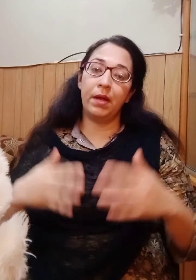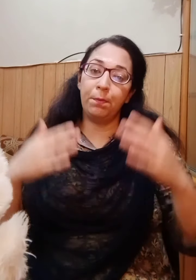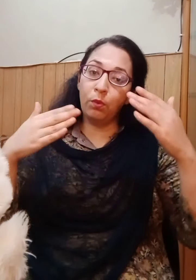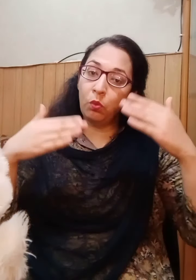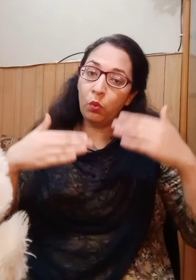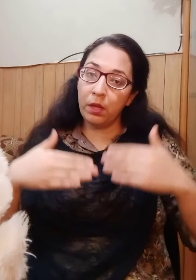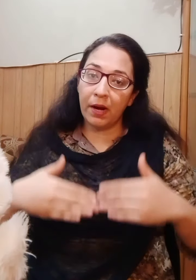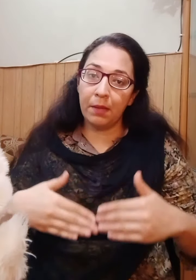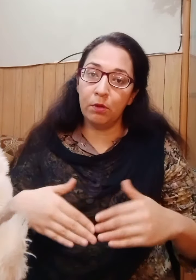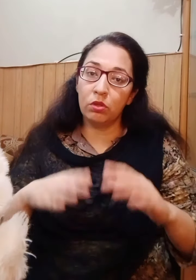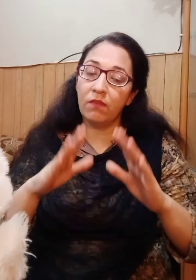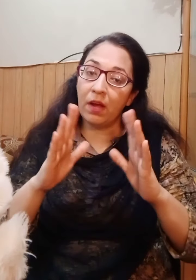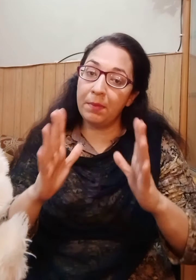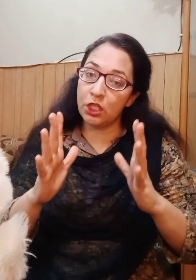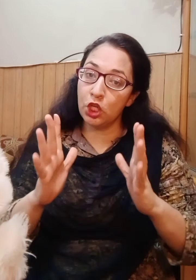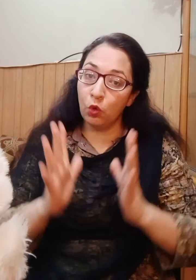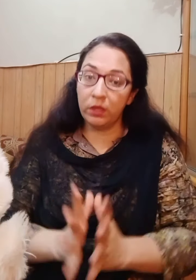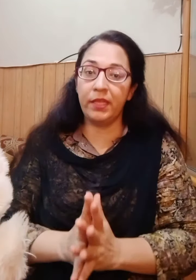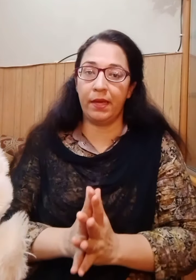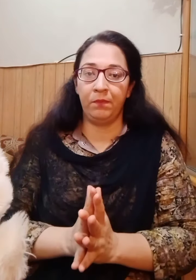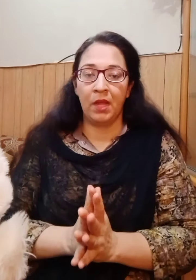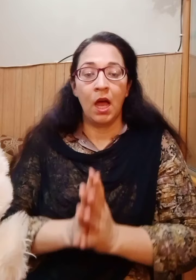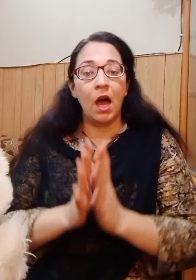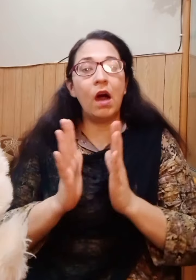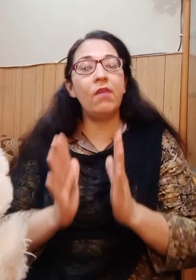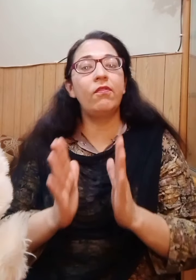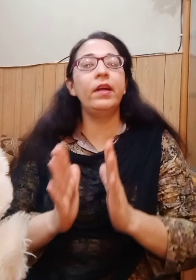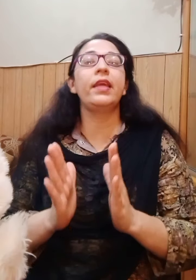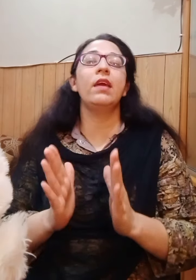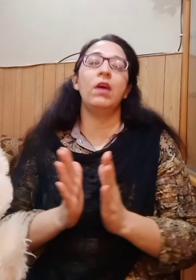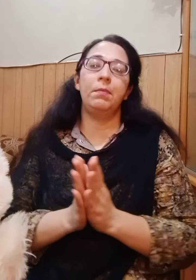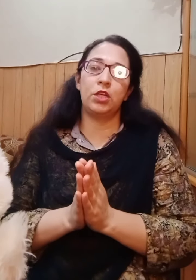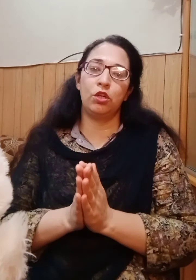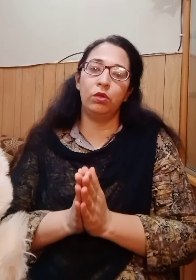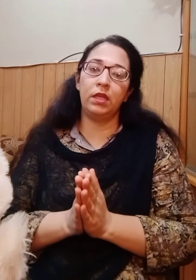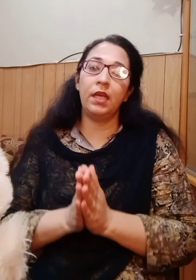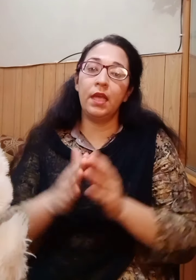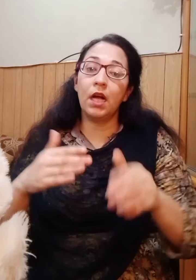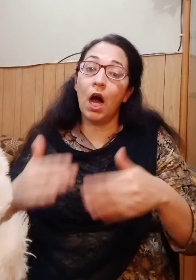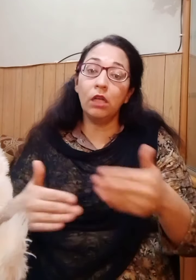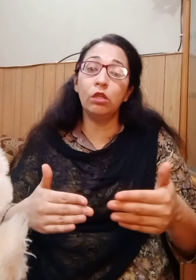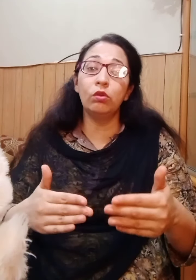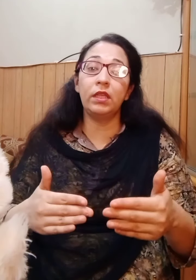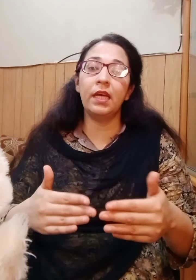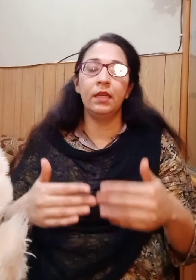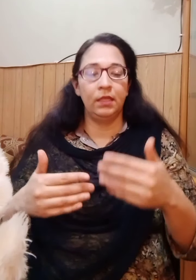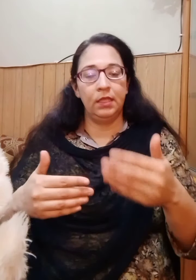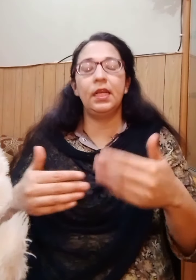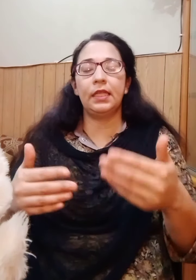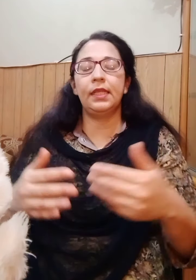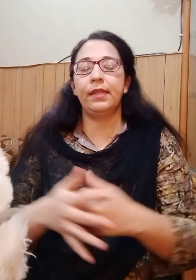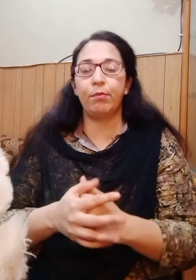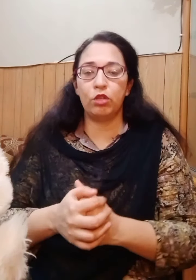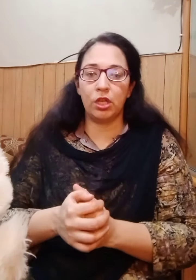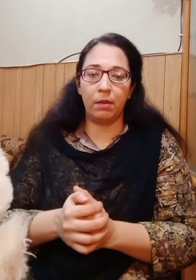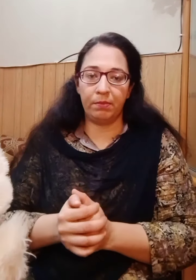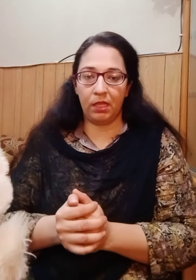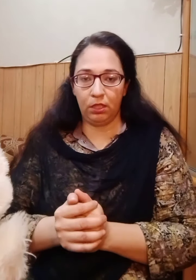पूरी वाइब्रेशन ओर वर्ड वाइब्रेशन होती है यह आपको पता